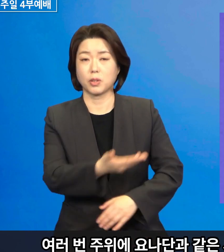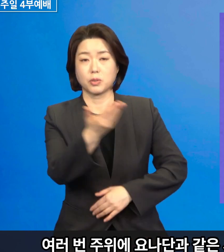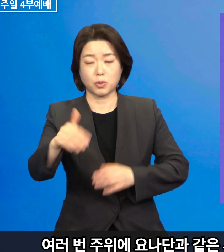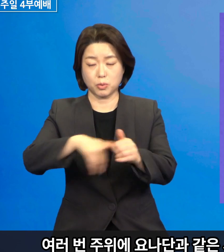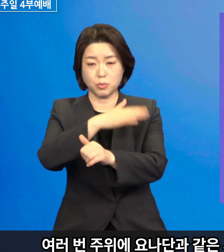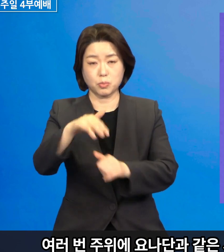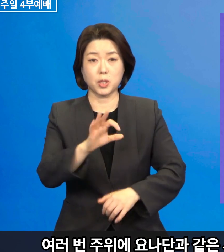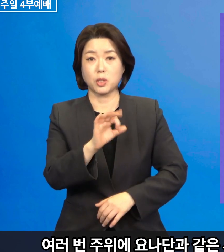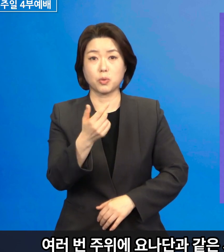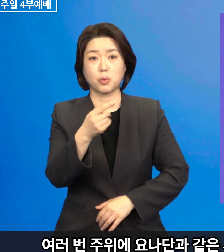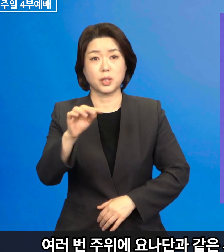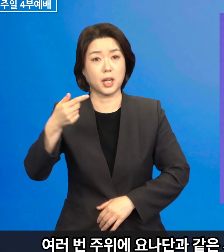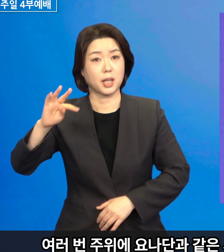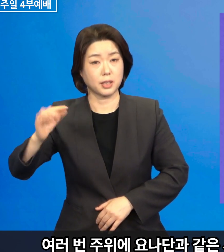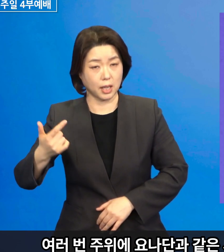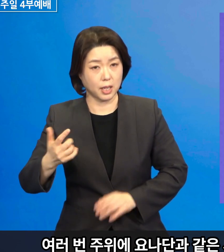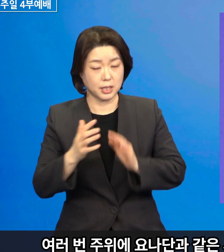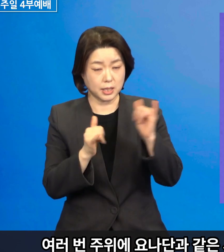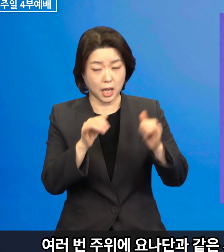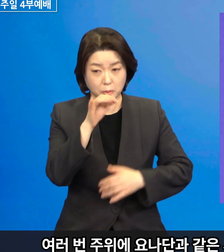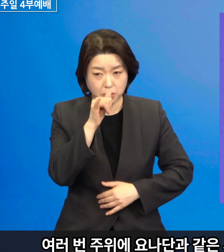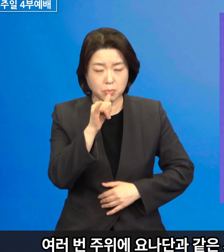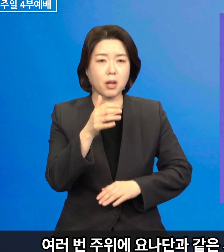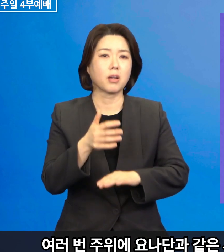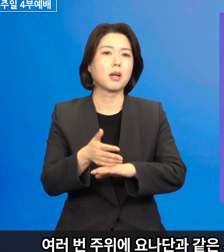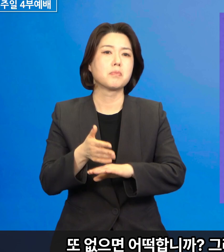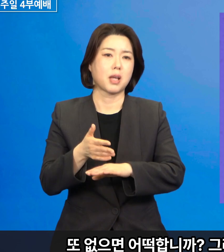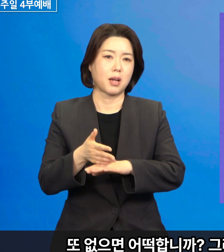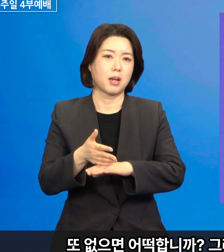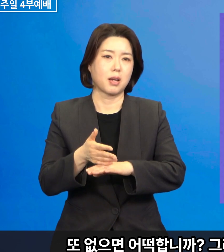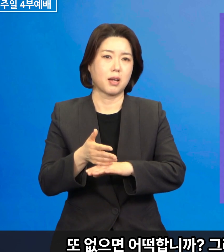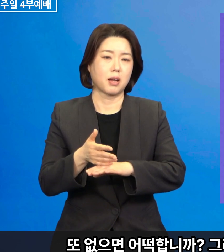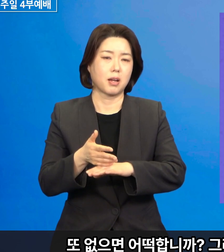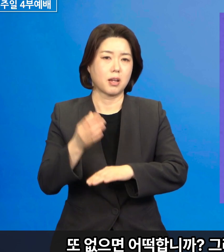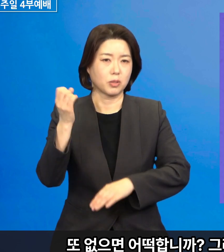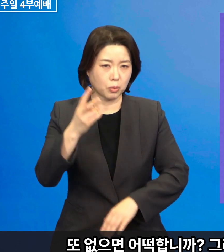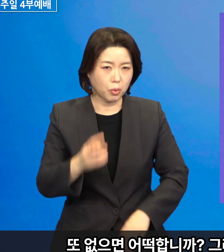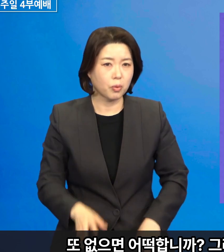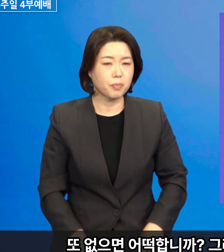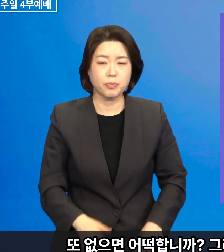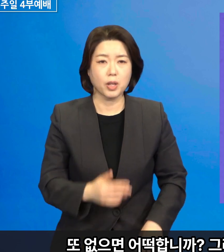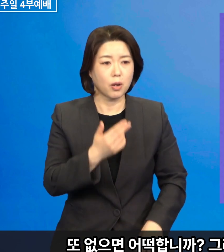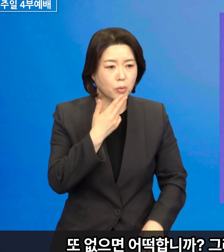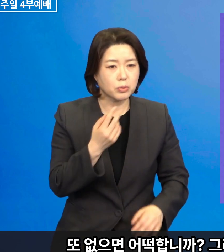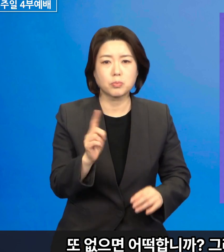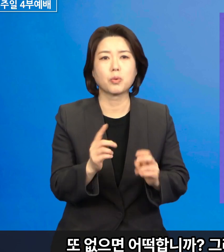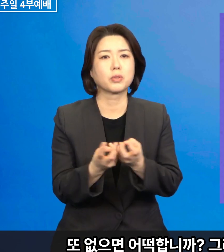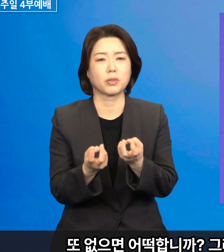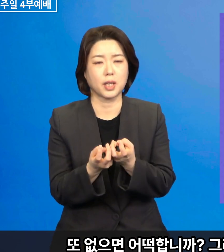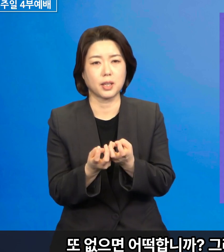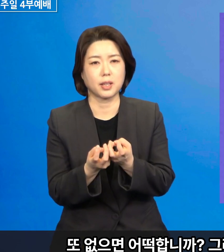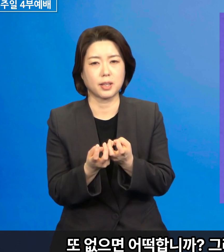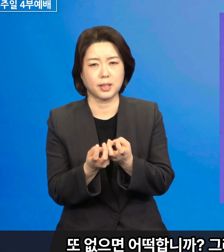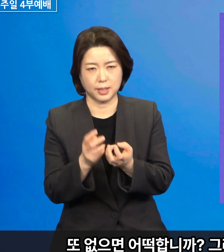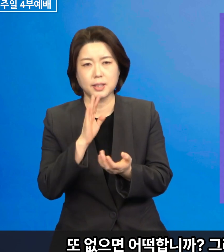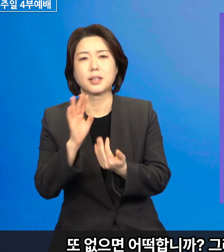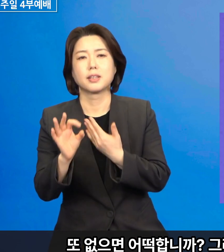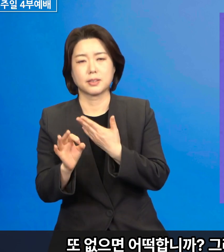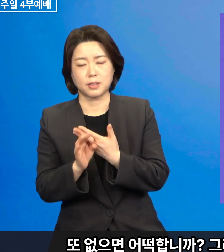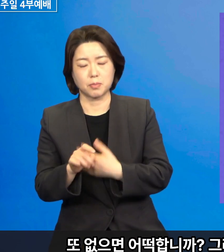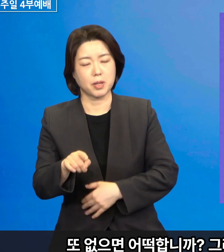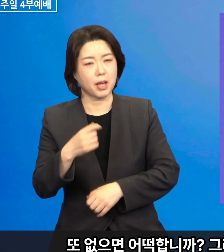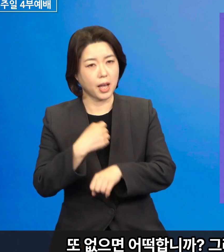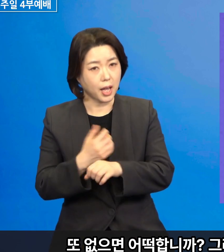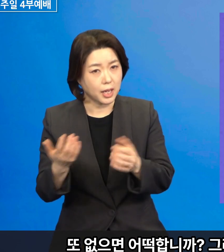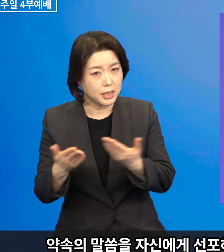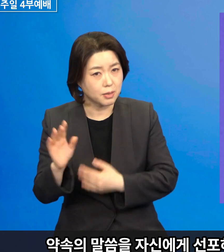요나단 같은 사람들이 있으면 너무 감사하지만 또 없으면 어떡합니까? 그러면 이걸 하셔야 되는